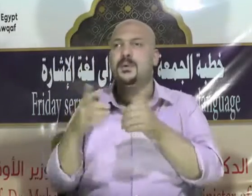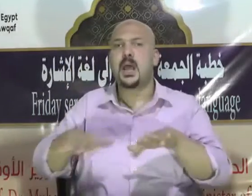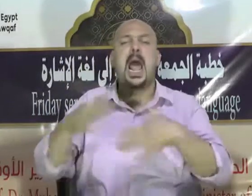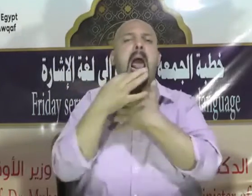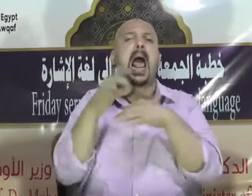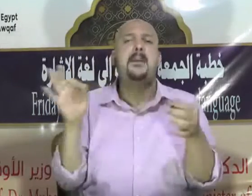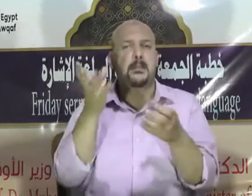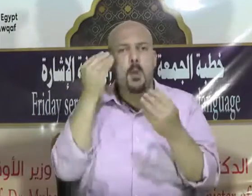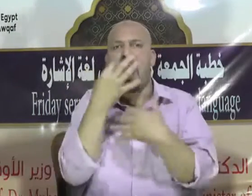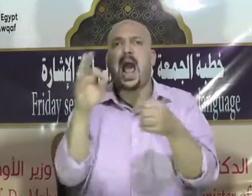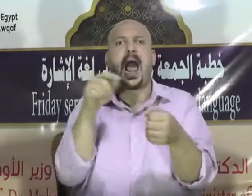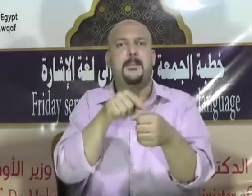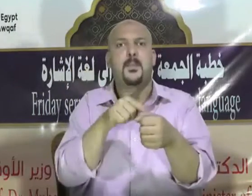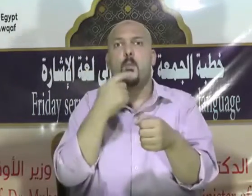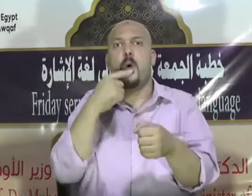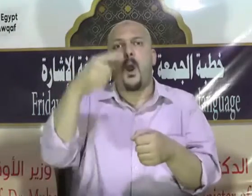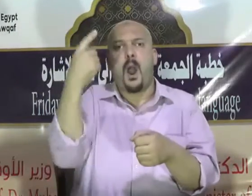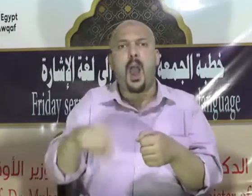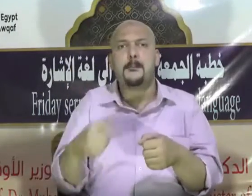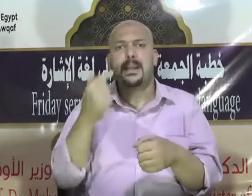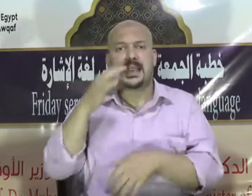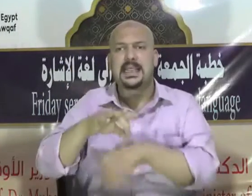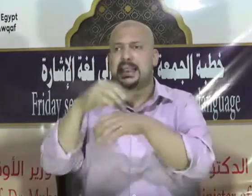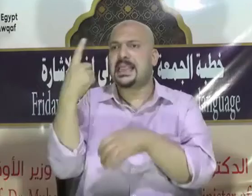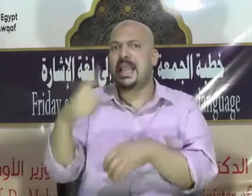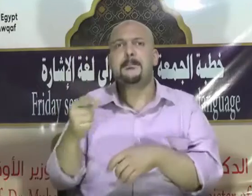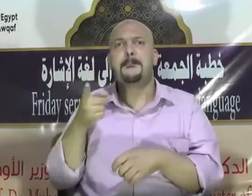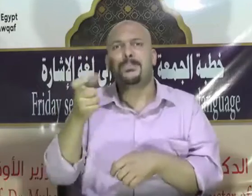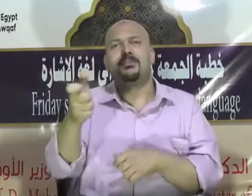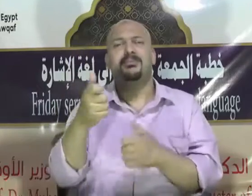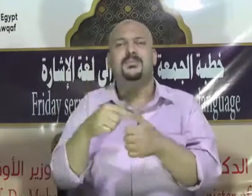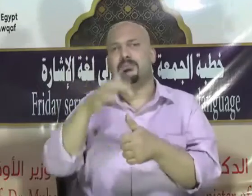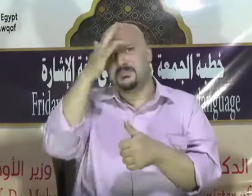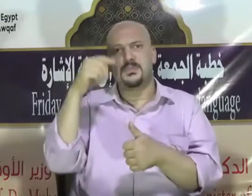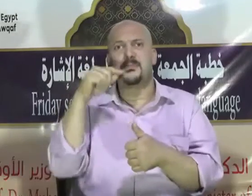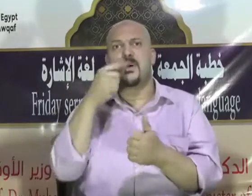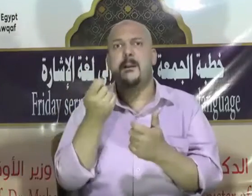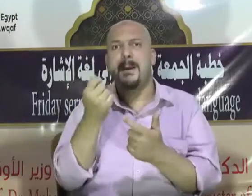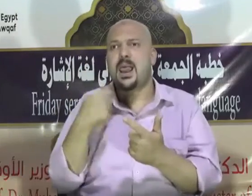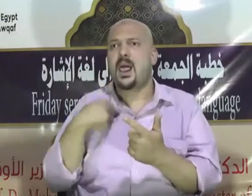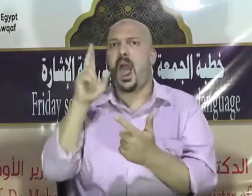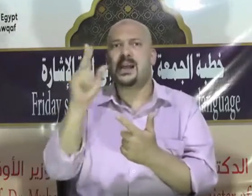حرمة الدماء والأموال والأعراض، حيث يقول صلى الله عليه وسلم في